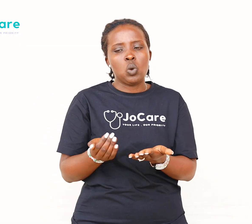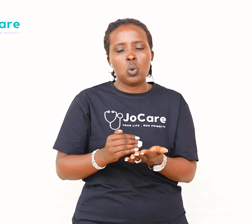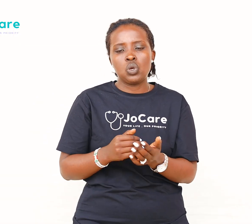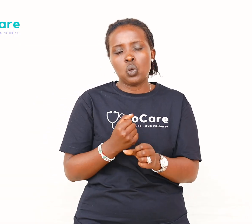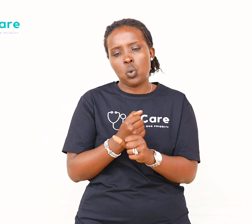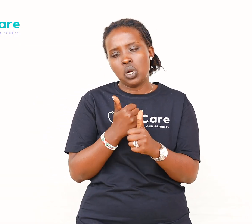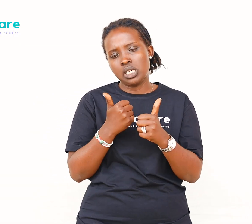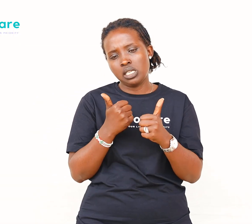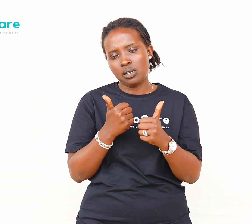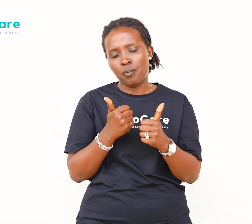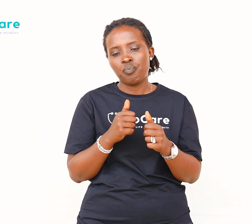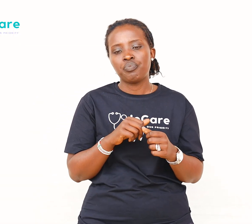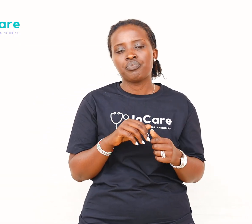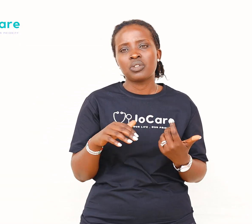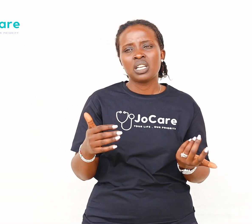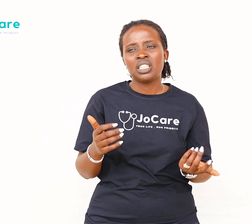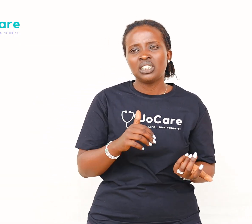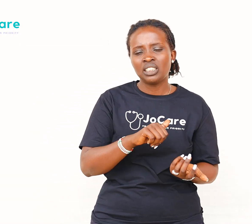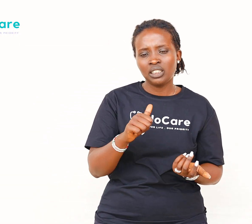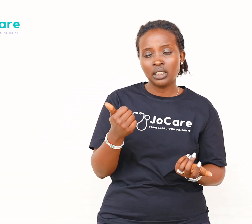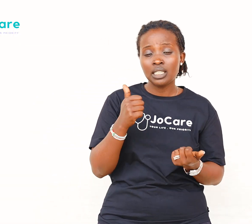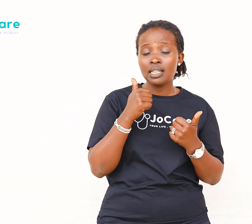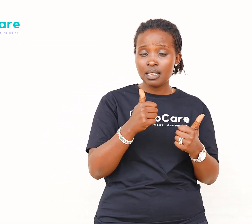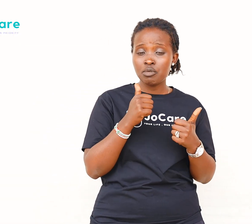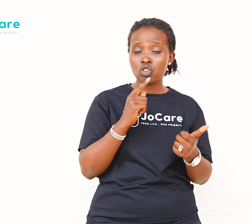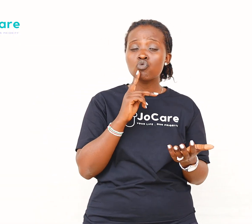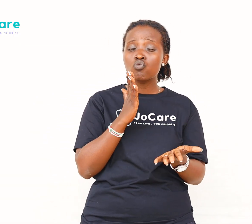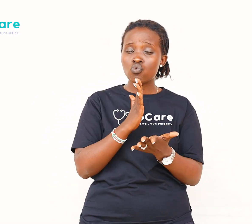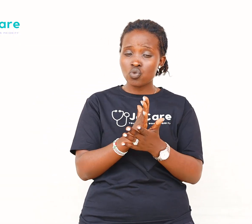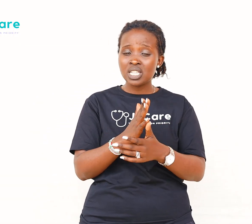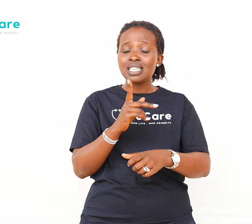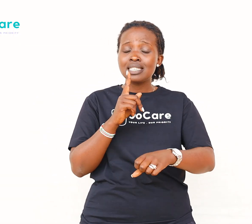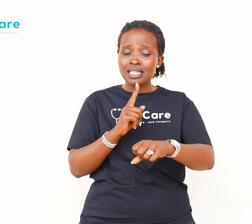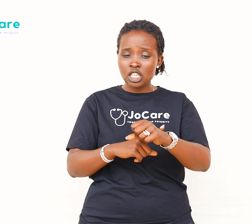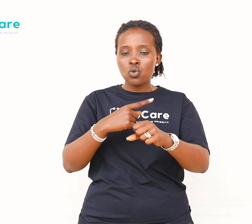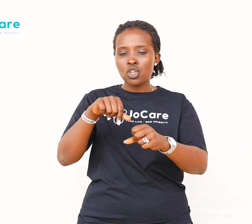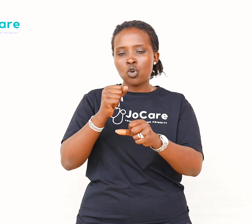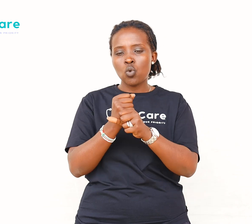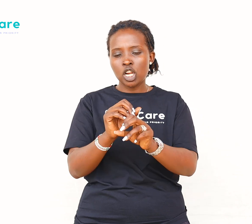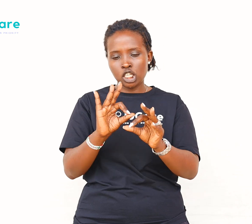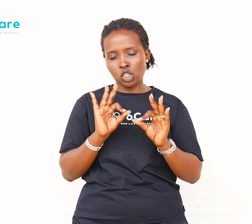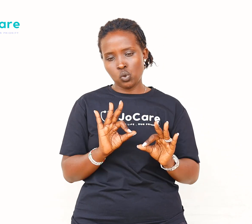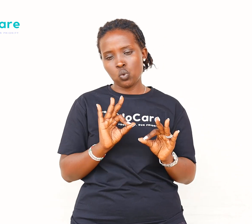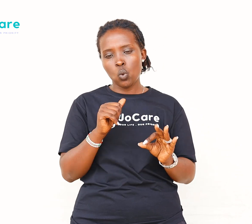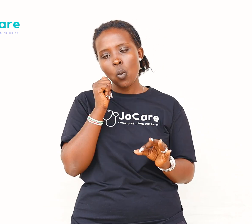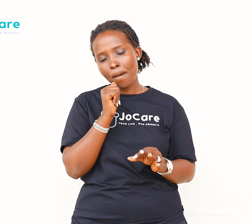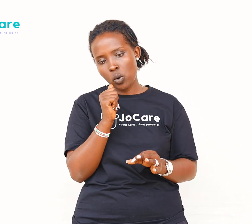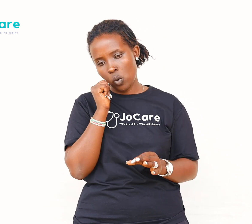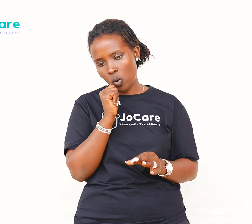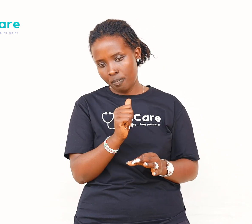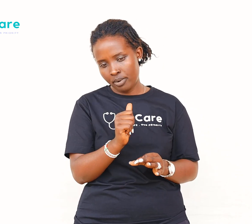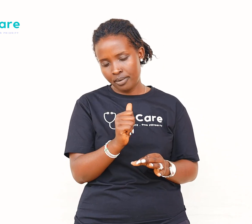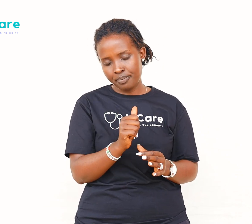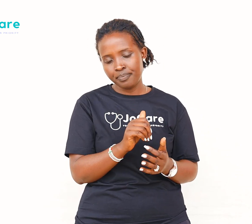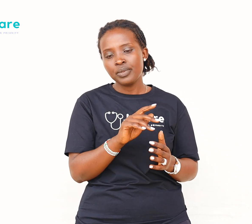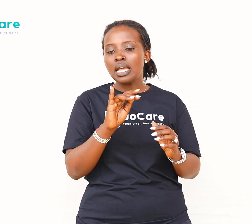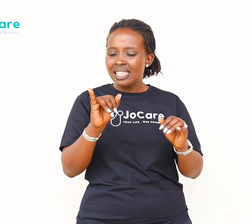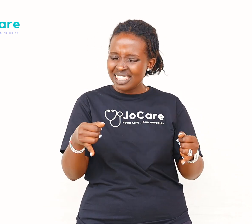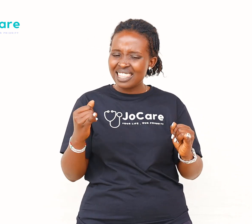Ndetse kandi ni byiza ko mu gihe ugiye kwikorera isuku nk'umukobwa, yego ugiye kwikorera isuku, gerageza ubanze